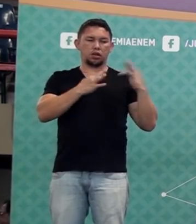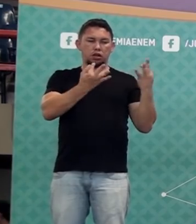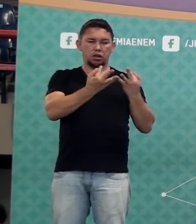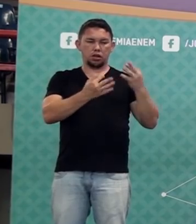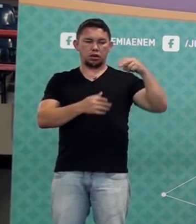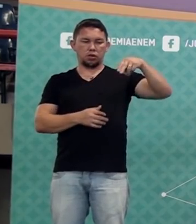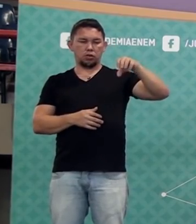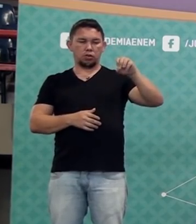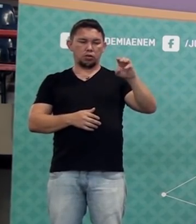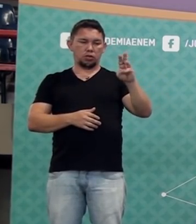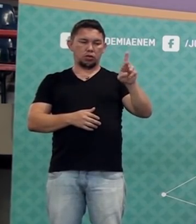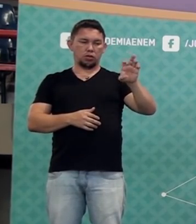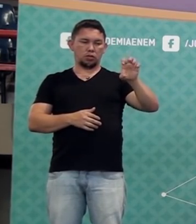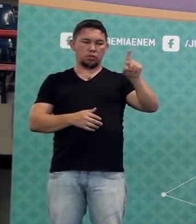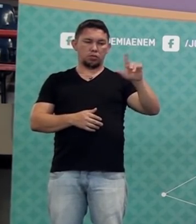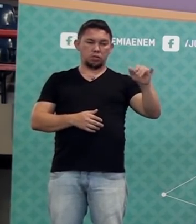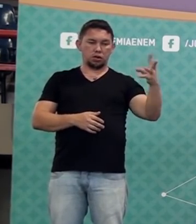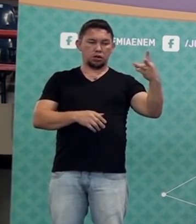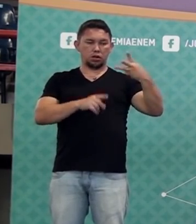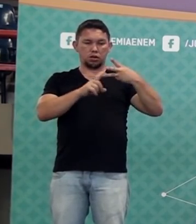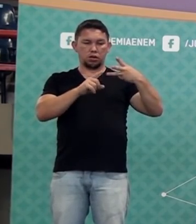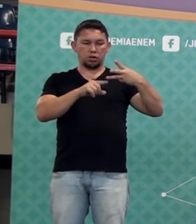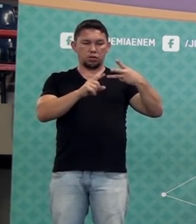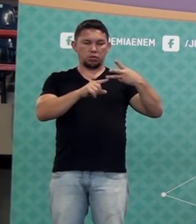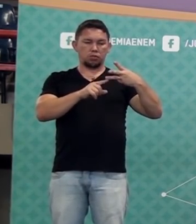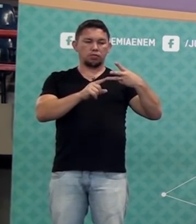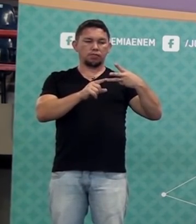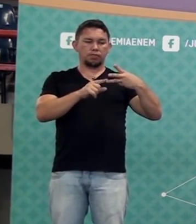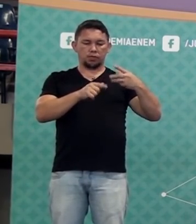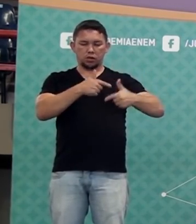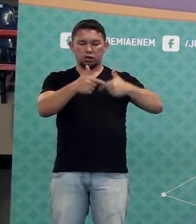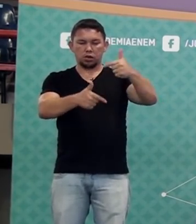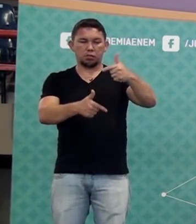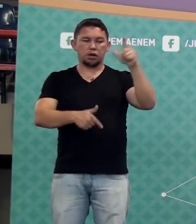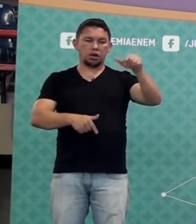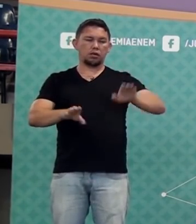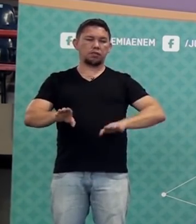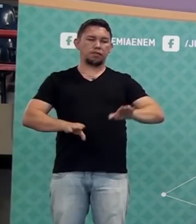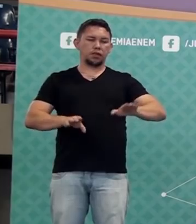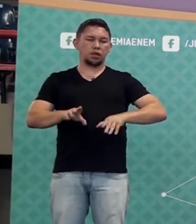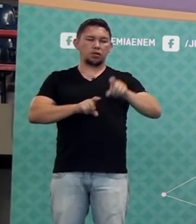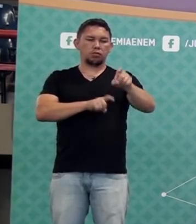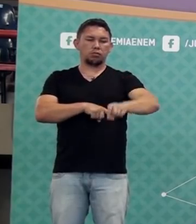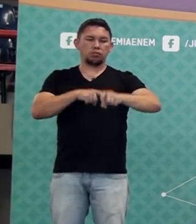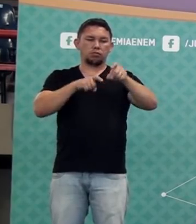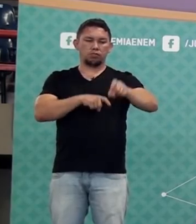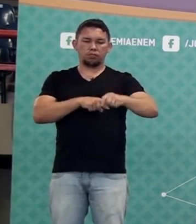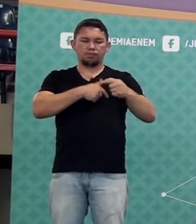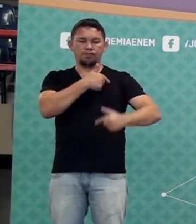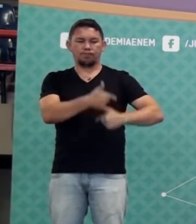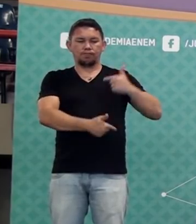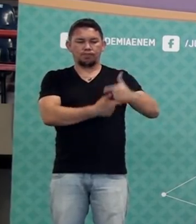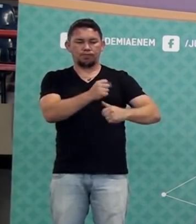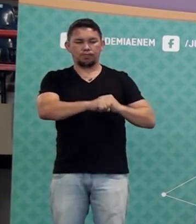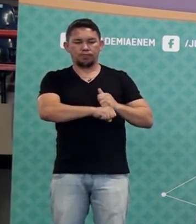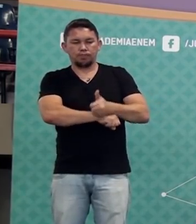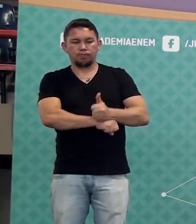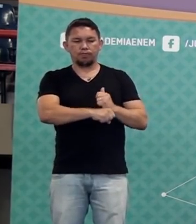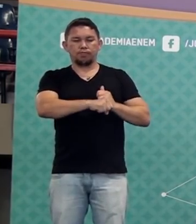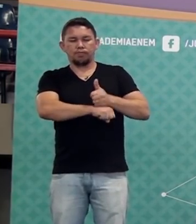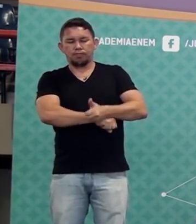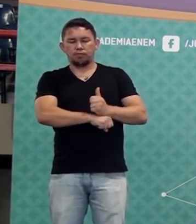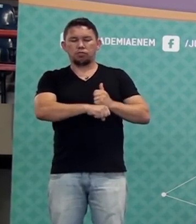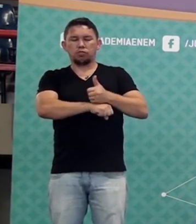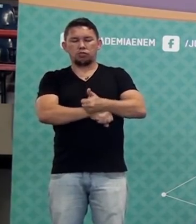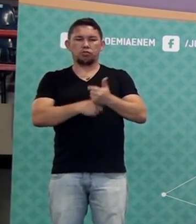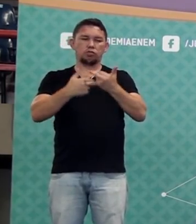trabalhava? Os camponeses, né? Os camponeses submetidos a um regime de servidão. Qual é a